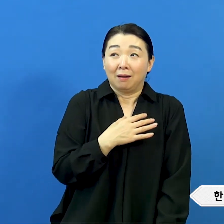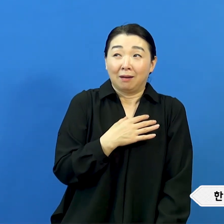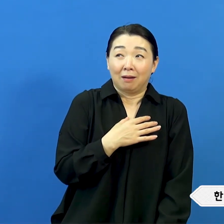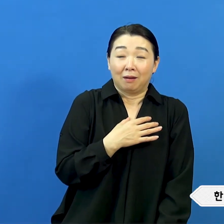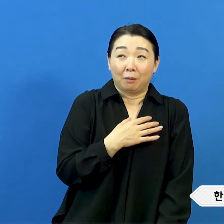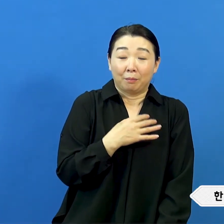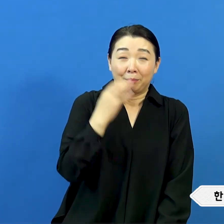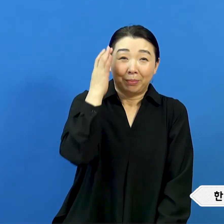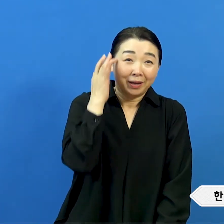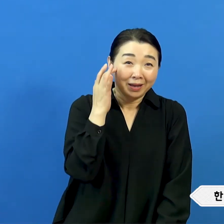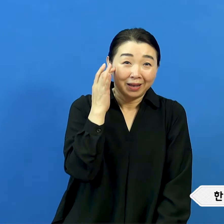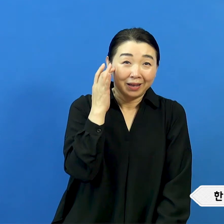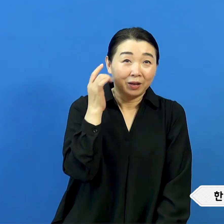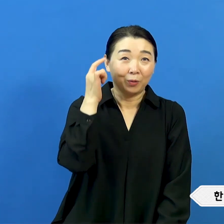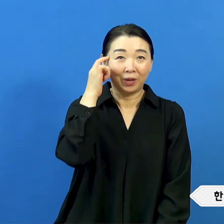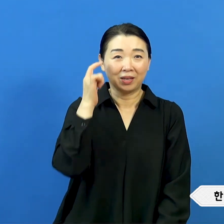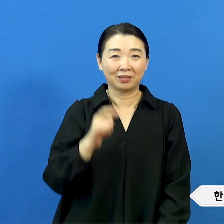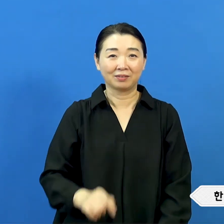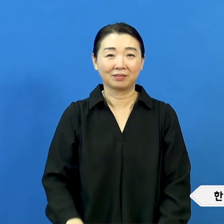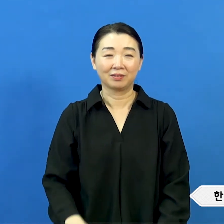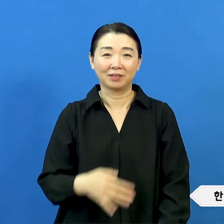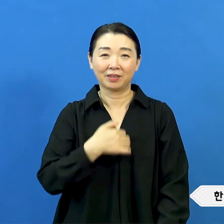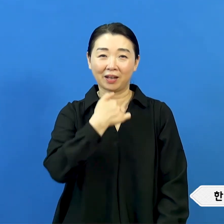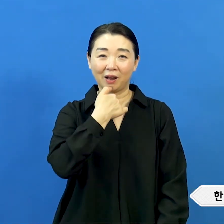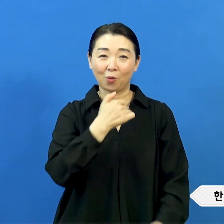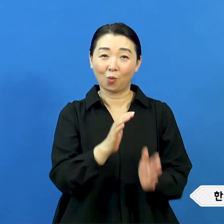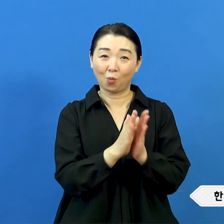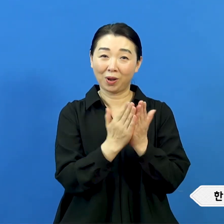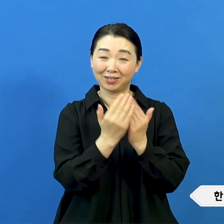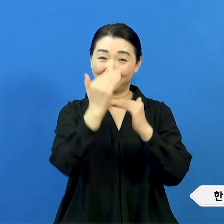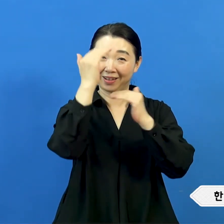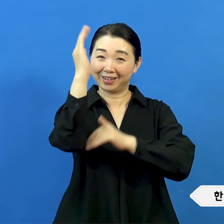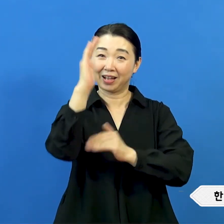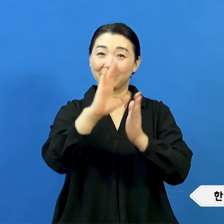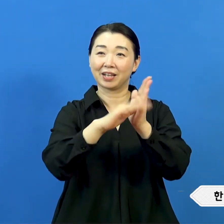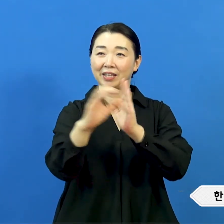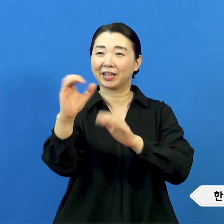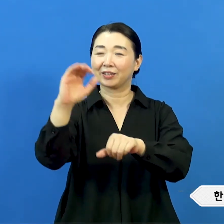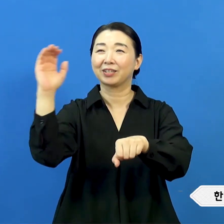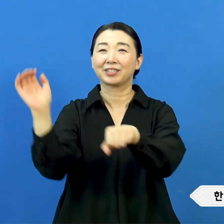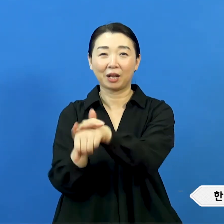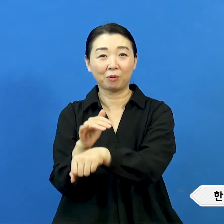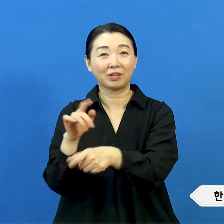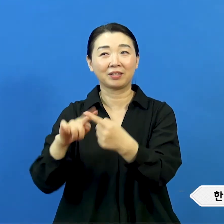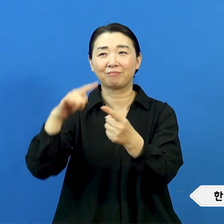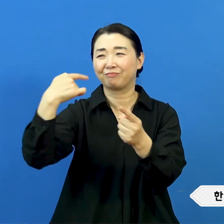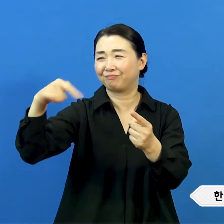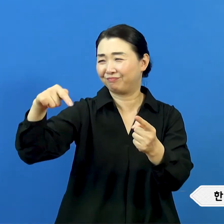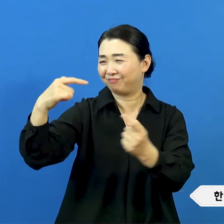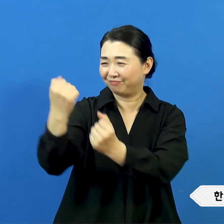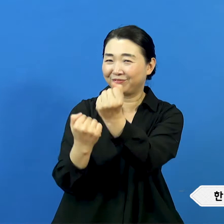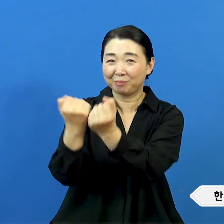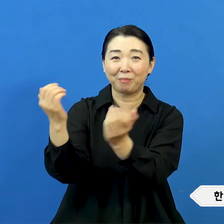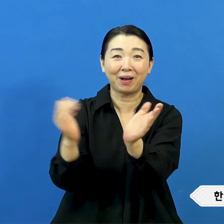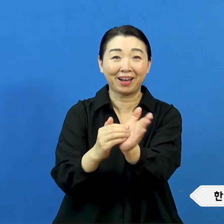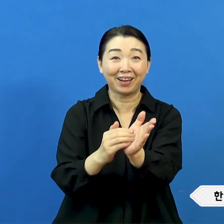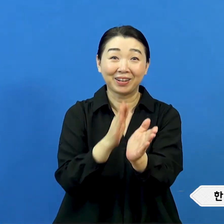멈칫했습니다. 왜냐하면 제가 로마서 강의하면서 가톨릭의 잘못된 점 이것저것 얘기하지